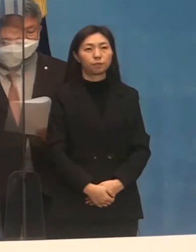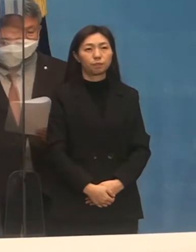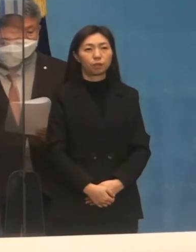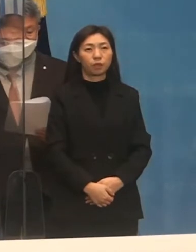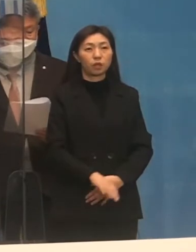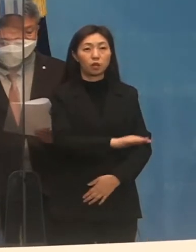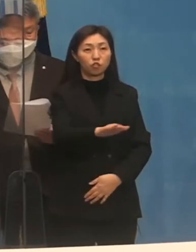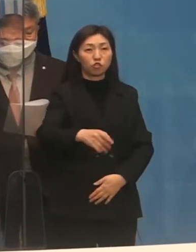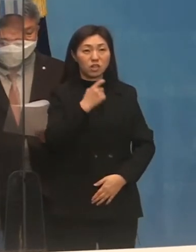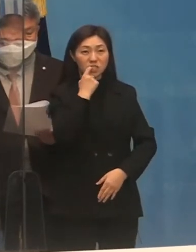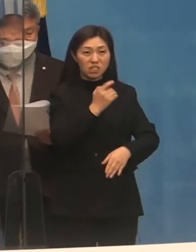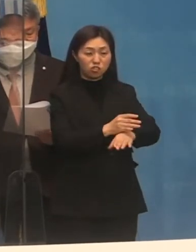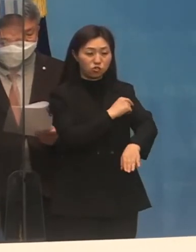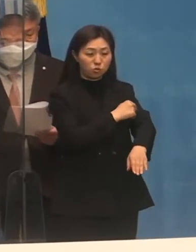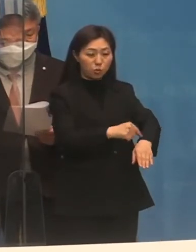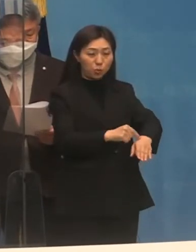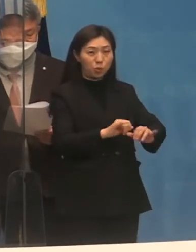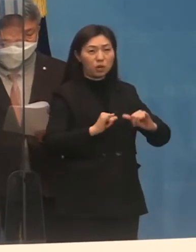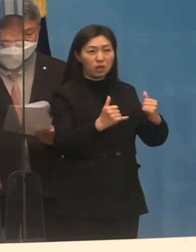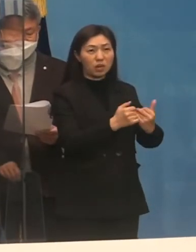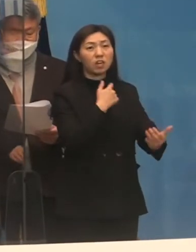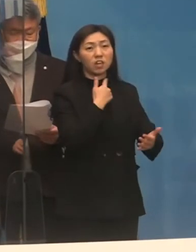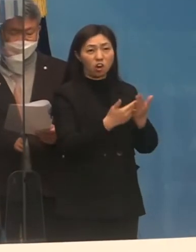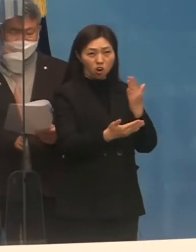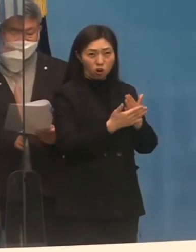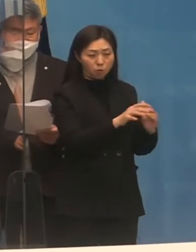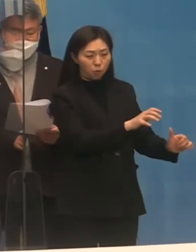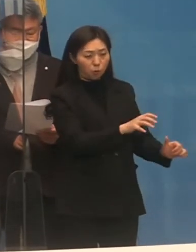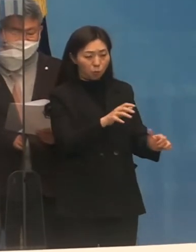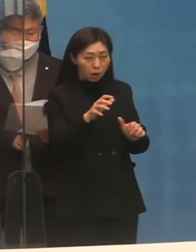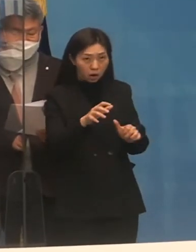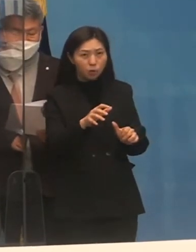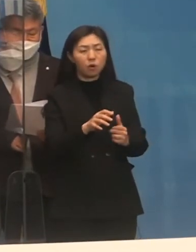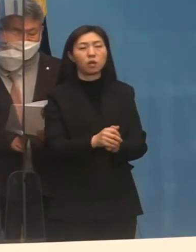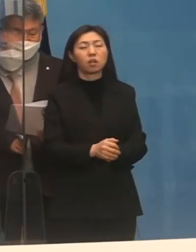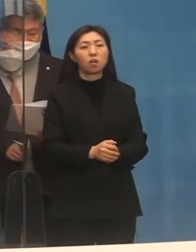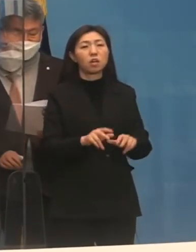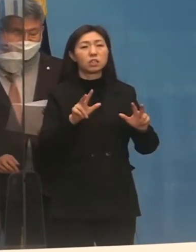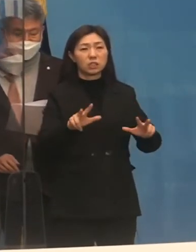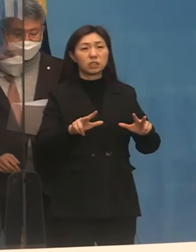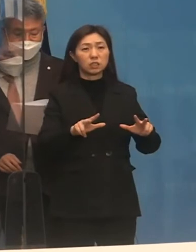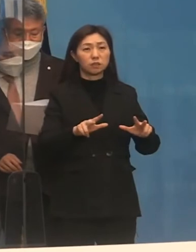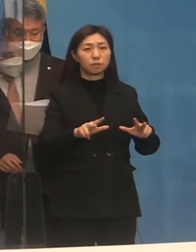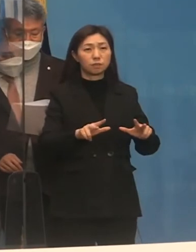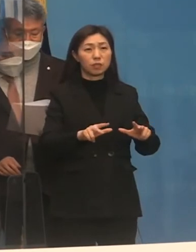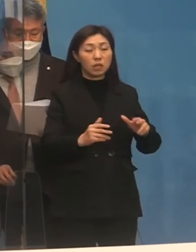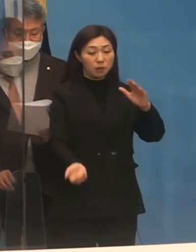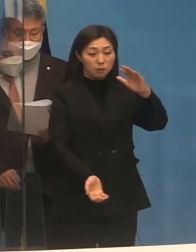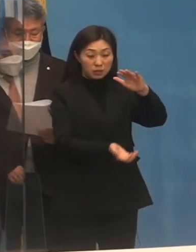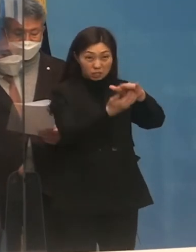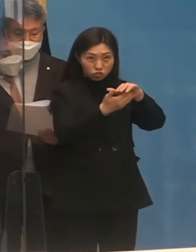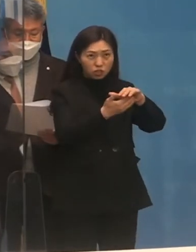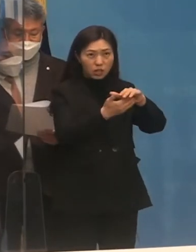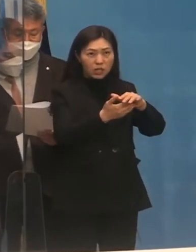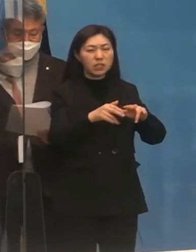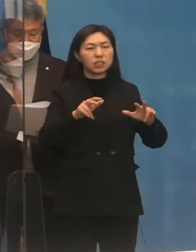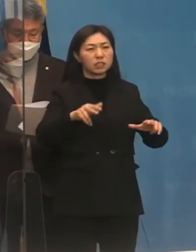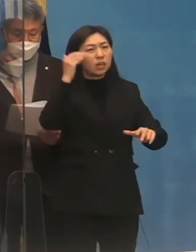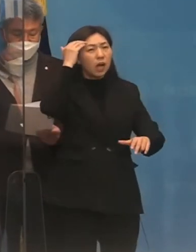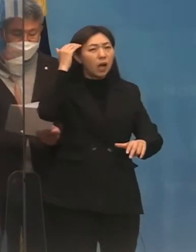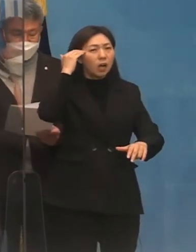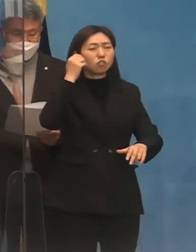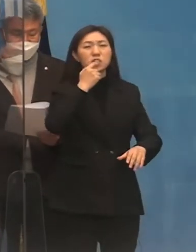우리의 민주주의 경험을 통해 달성한 지구의 자유와 인권 그리고 평화는 우리